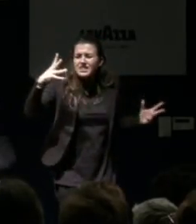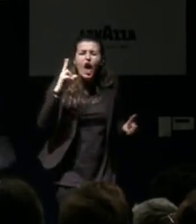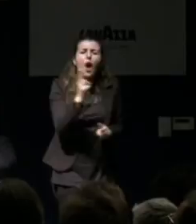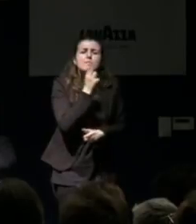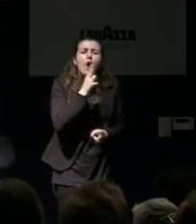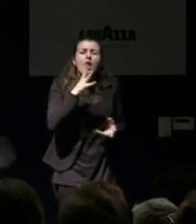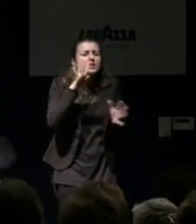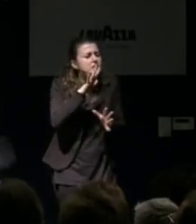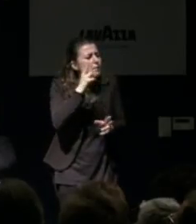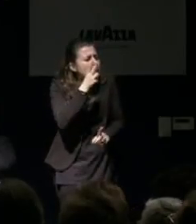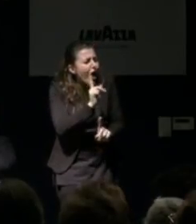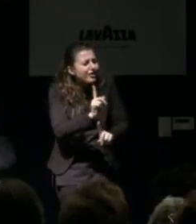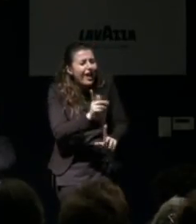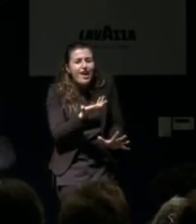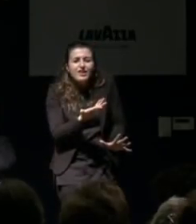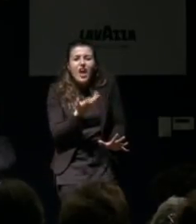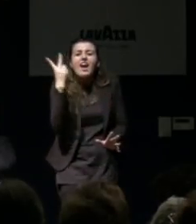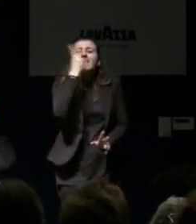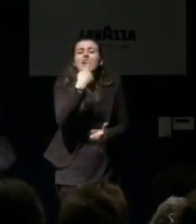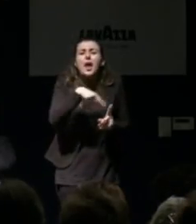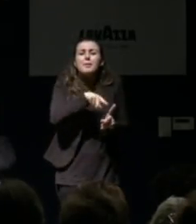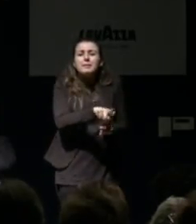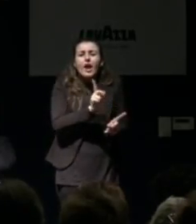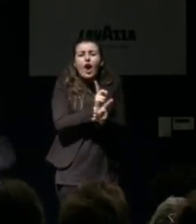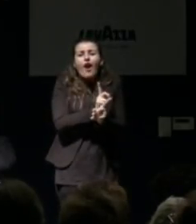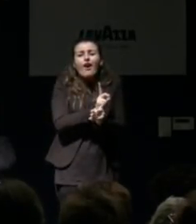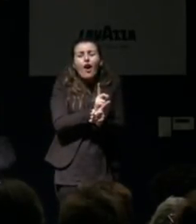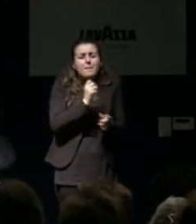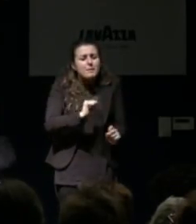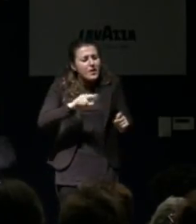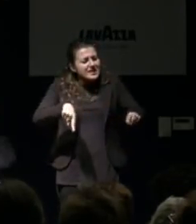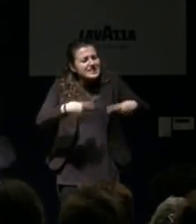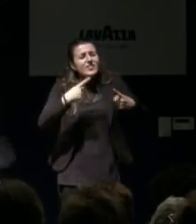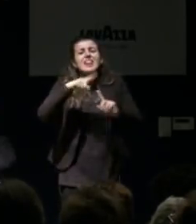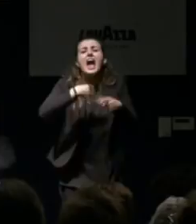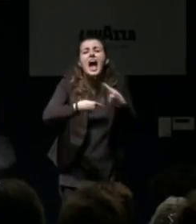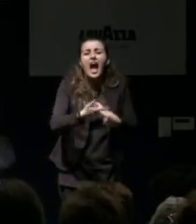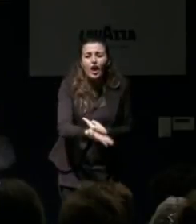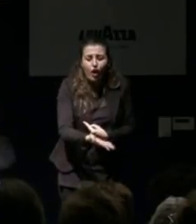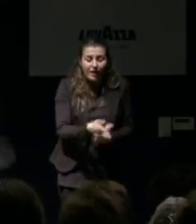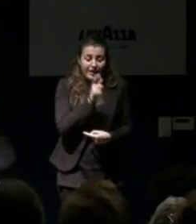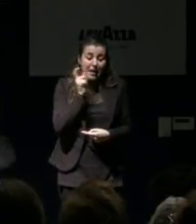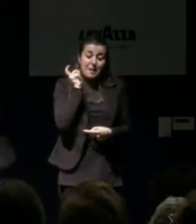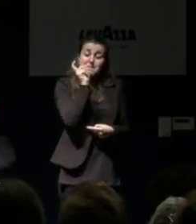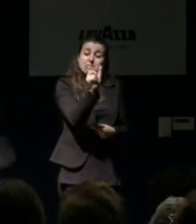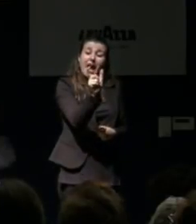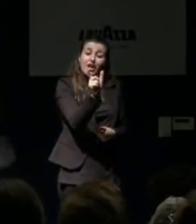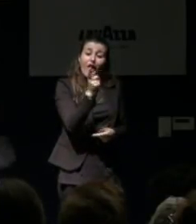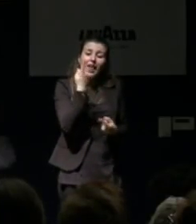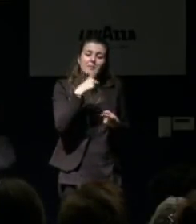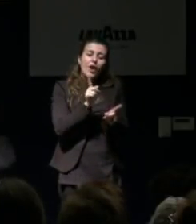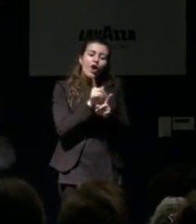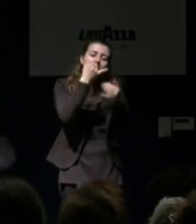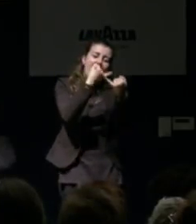sembrano meno morti tanto che la sorte può essere sfidata ancora una volta quella parola indica un all in una linea